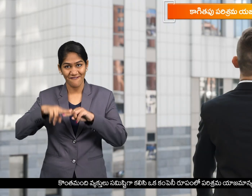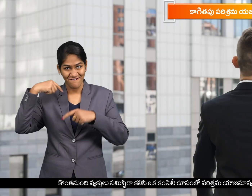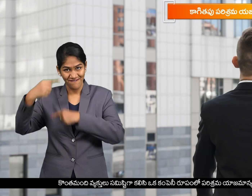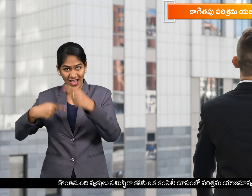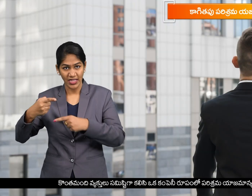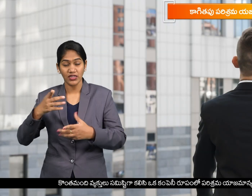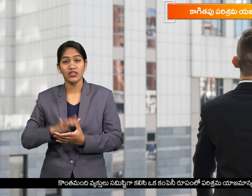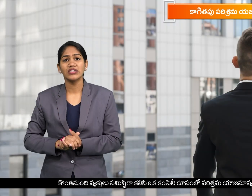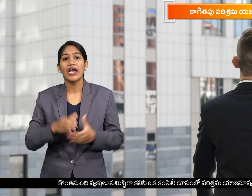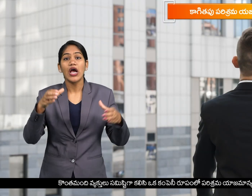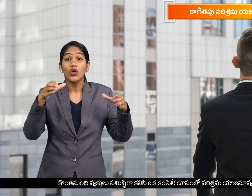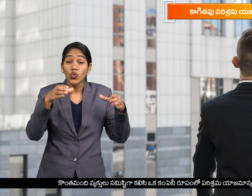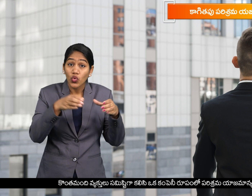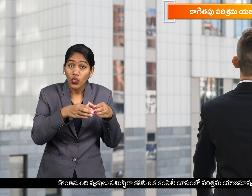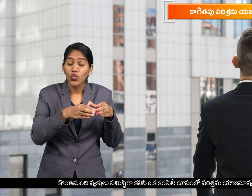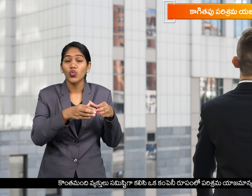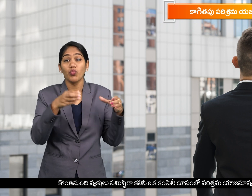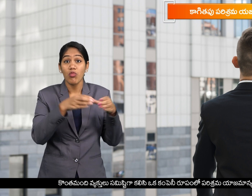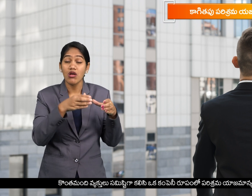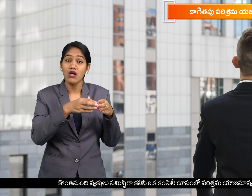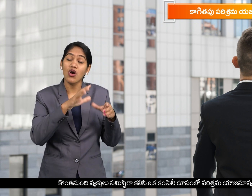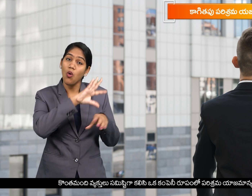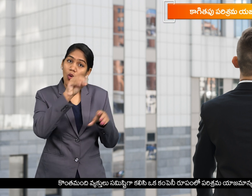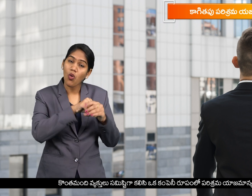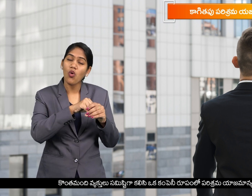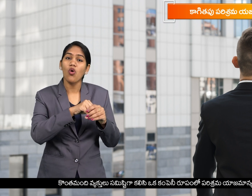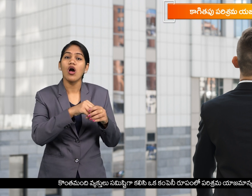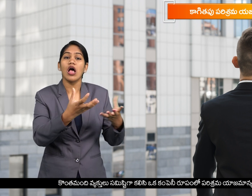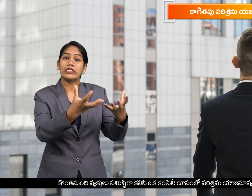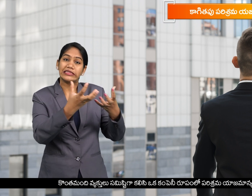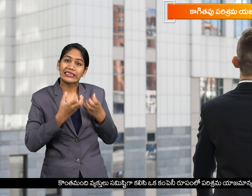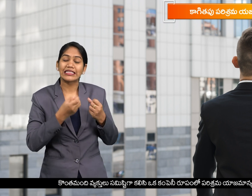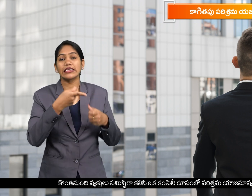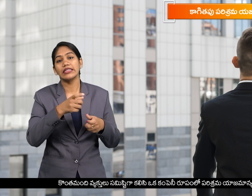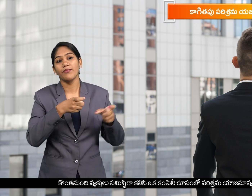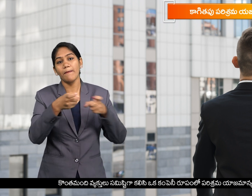కొంతమంది వ్యక్తులు సమిష్టిగా కలిసి ఒక కంపెనీ రూపంలో పరిశ్రమ యాజమాన్యంగా ఉంటారు.